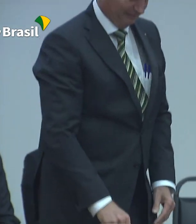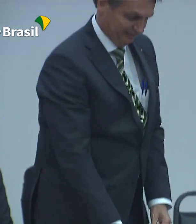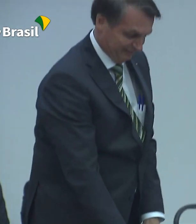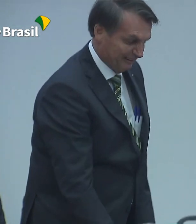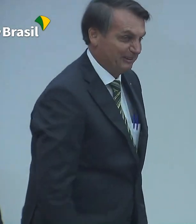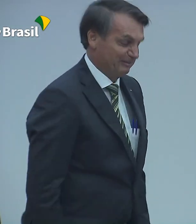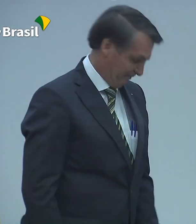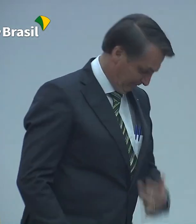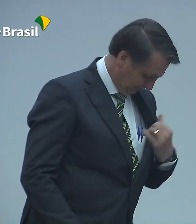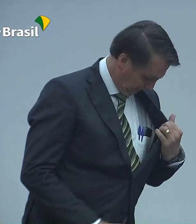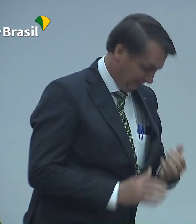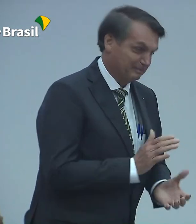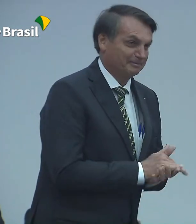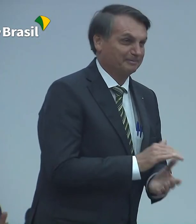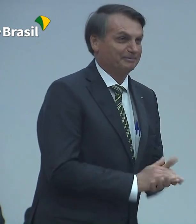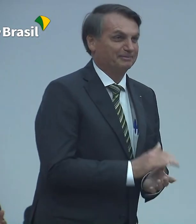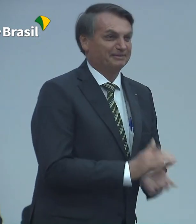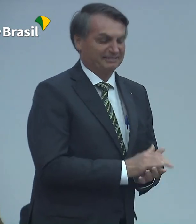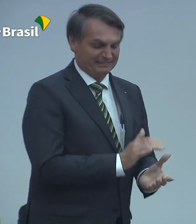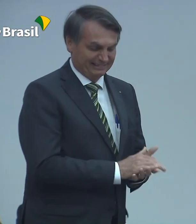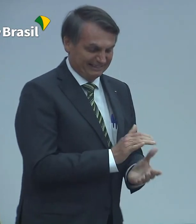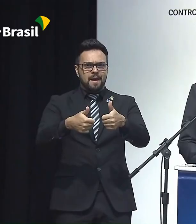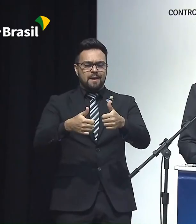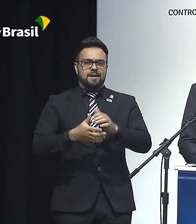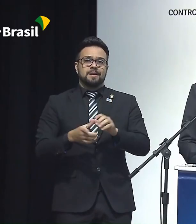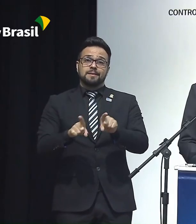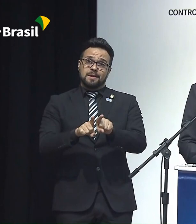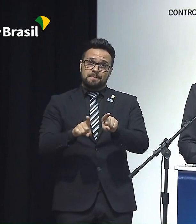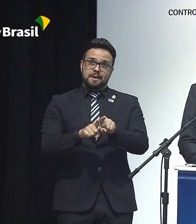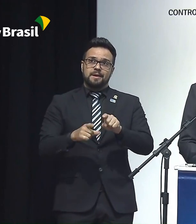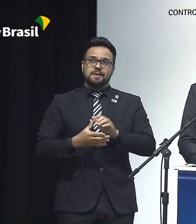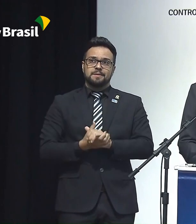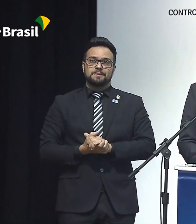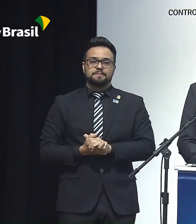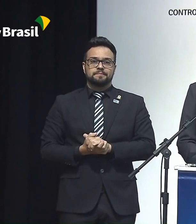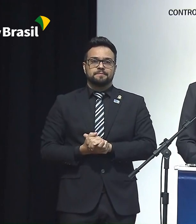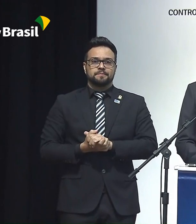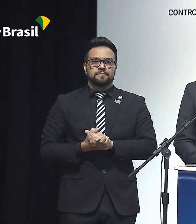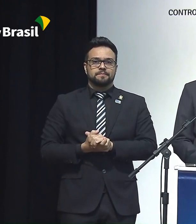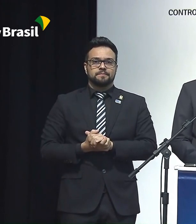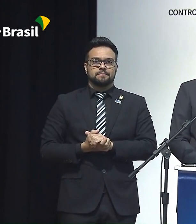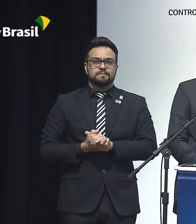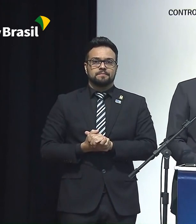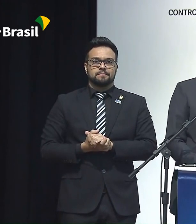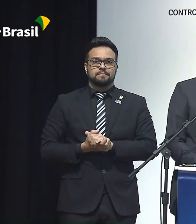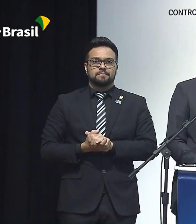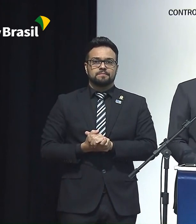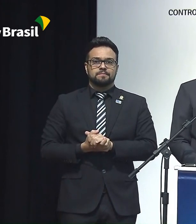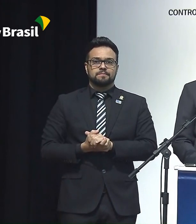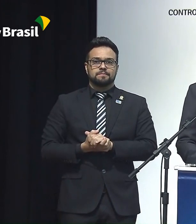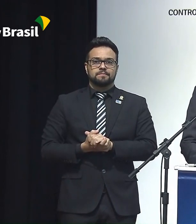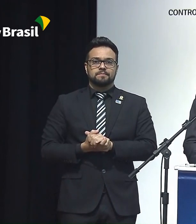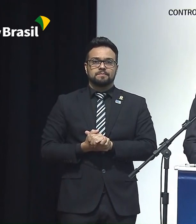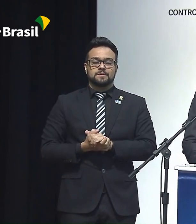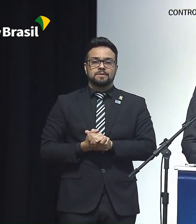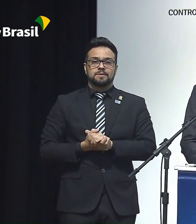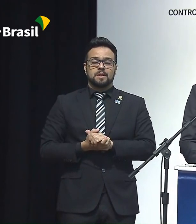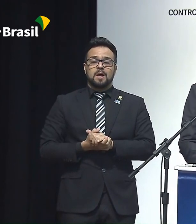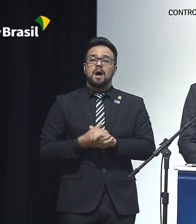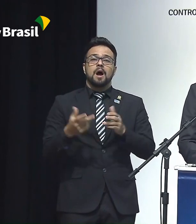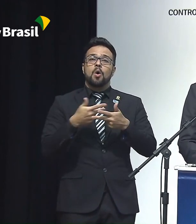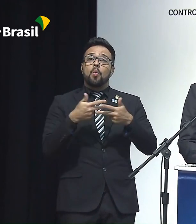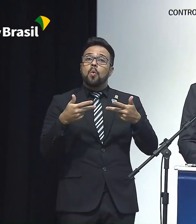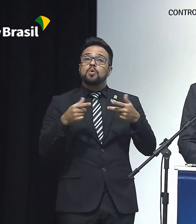denuncia a corrupção não será exposto. O o de concreto venha a sair daqui